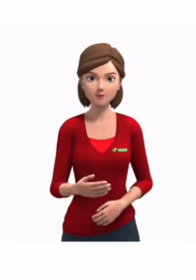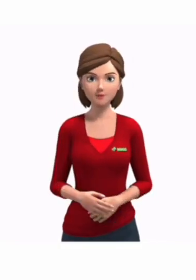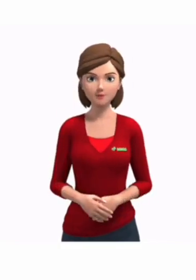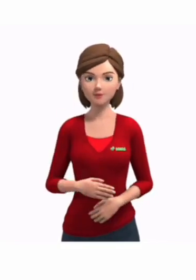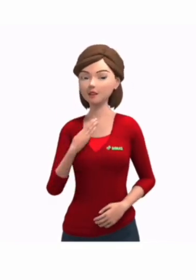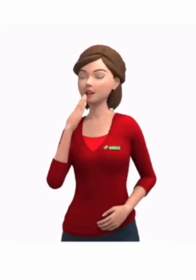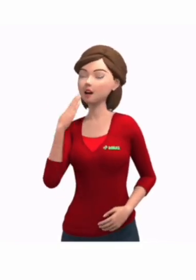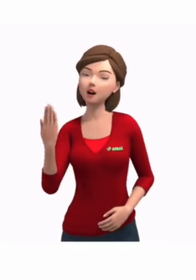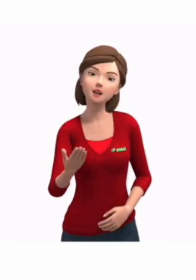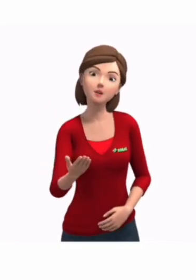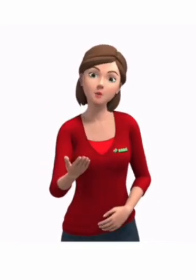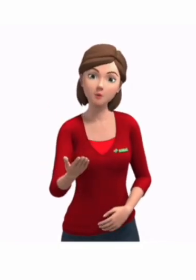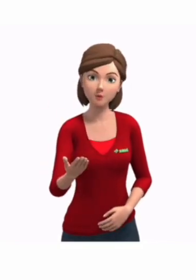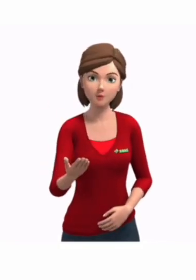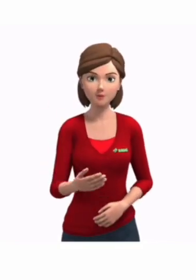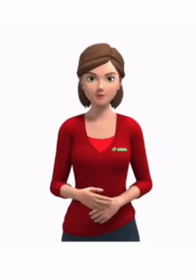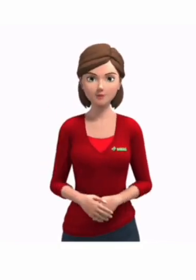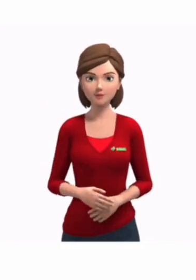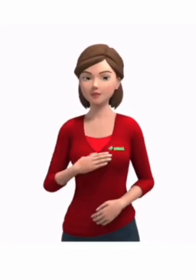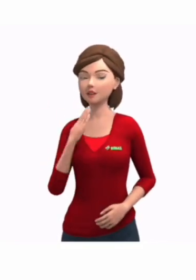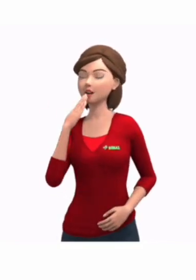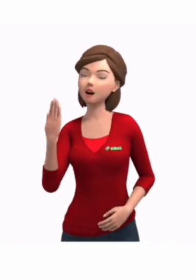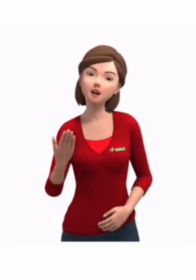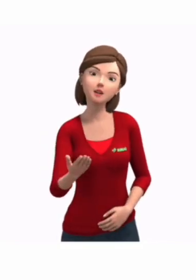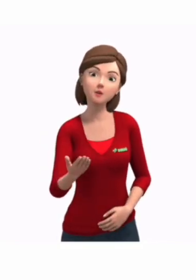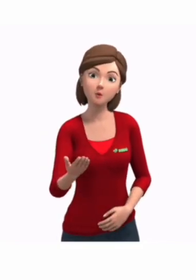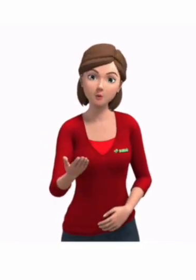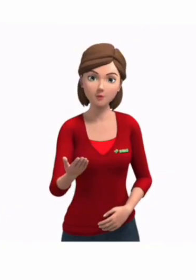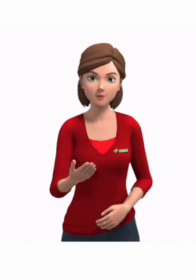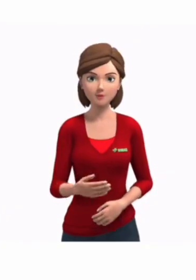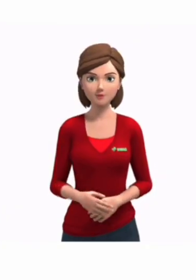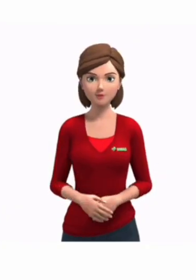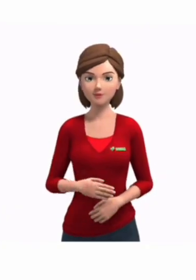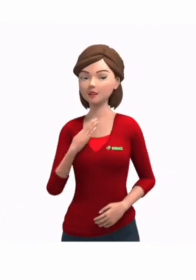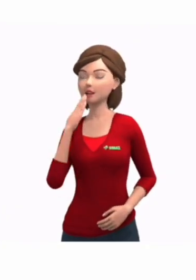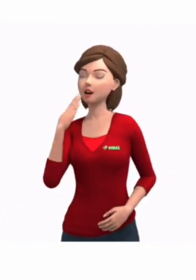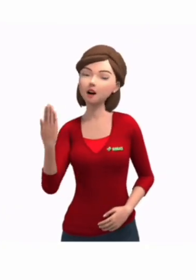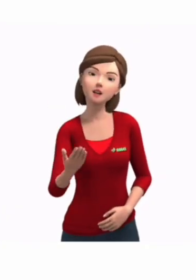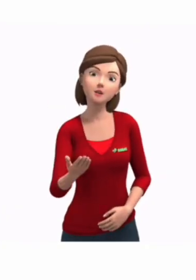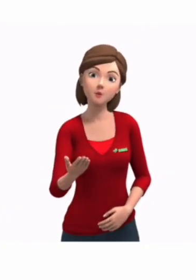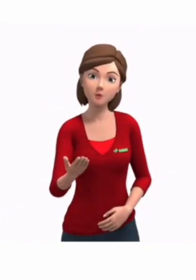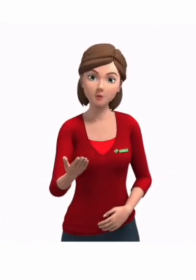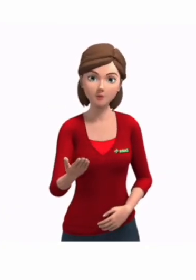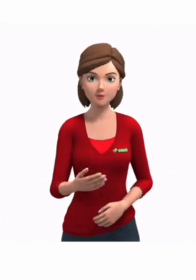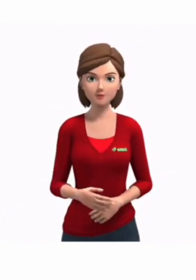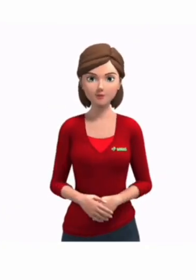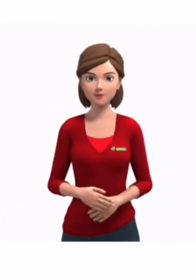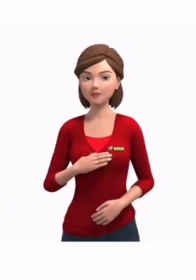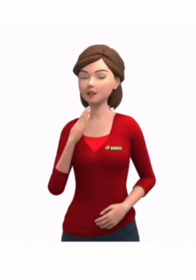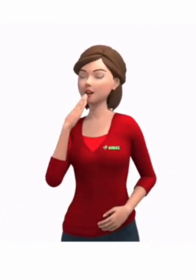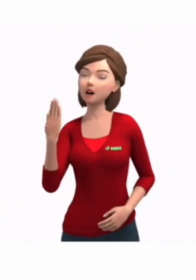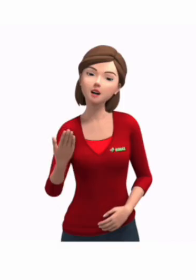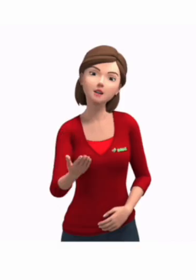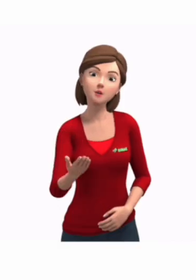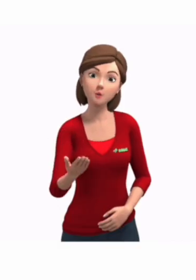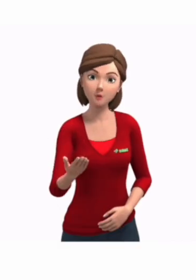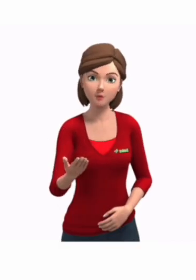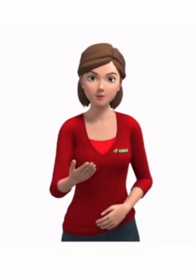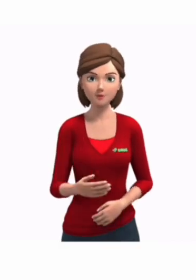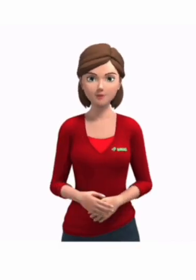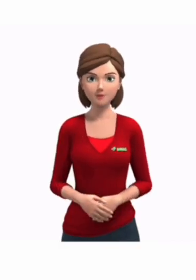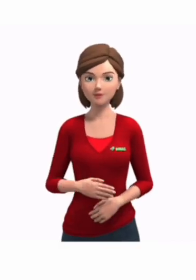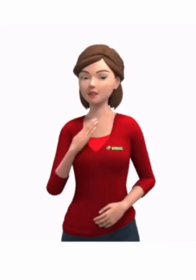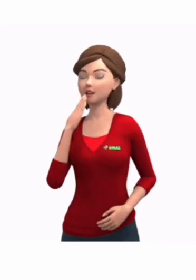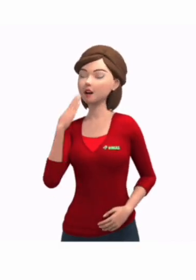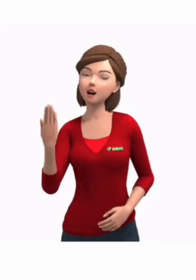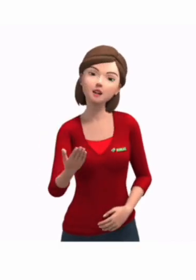avec Midjourney, pardon. Et du coup, je lui ai demandé de me générer des personnes sourdes et ça m'a généré des personnes âgées